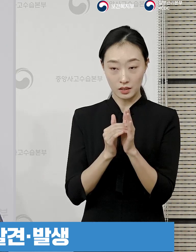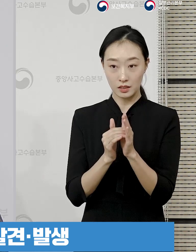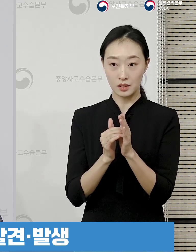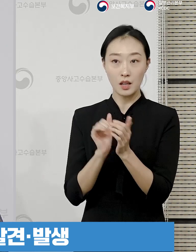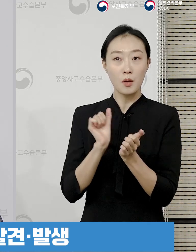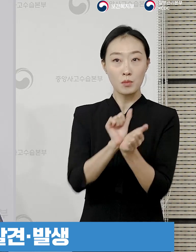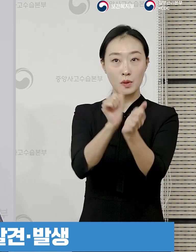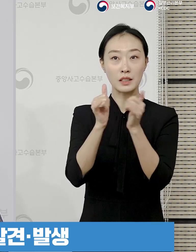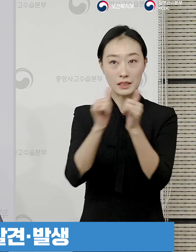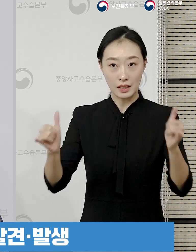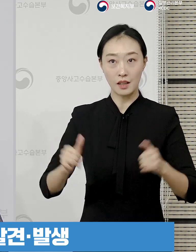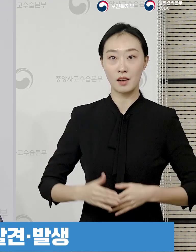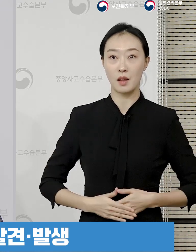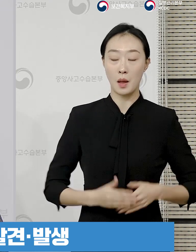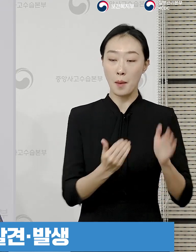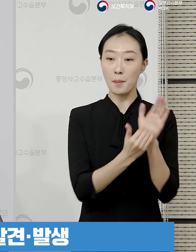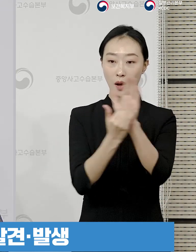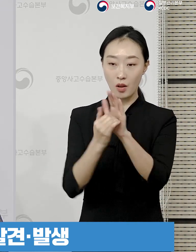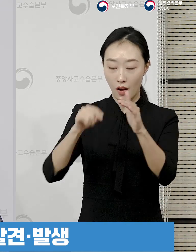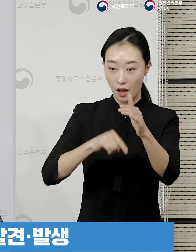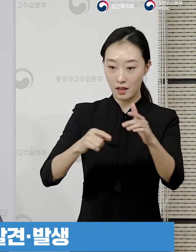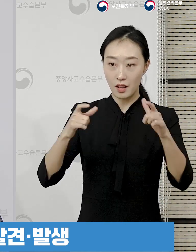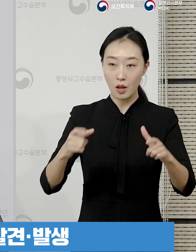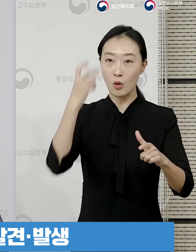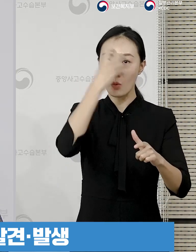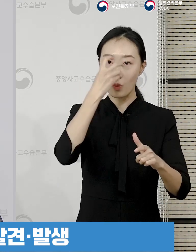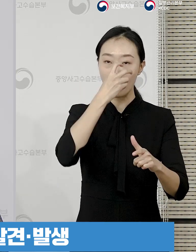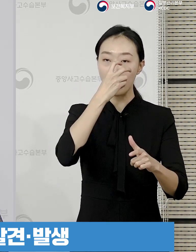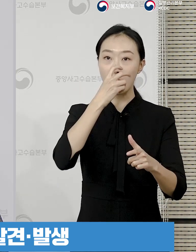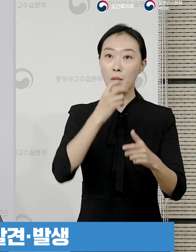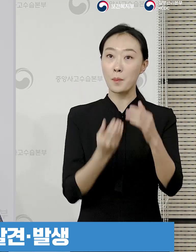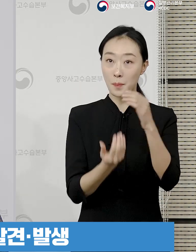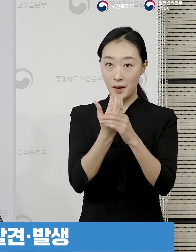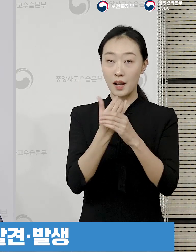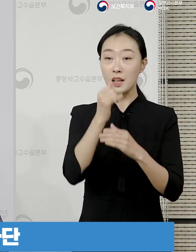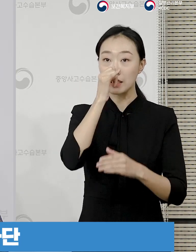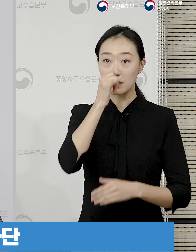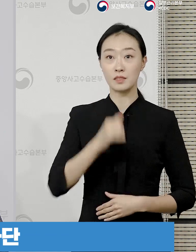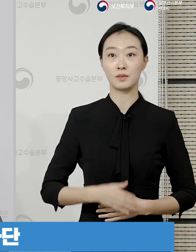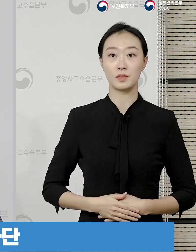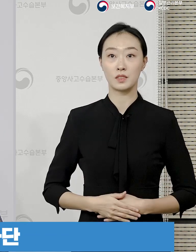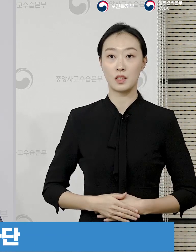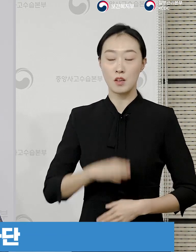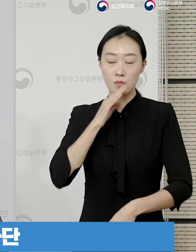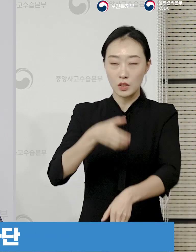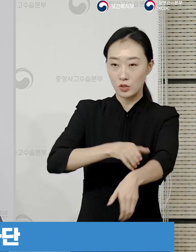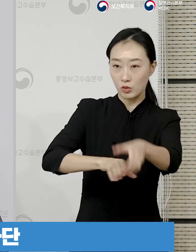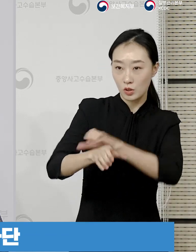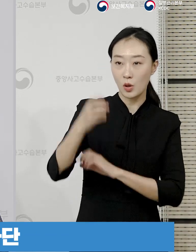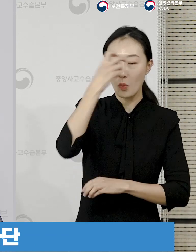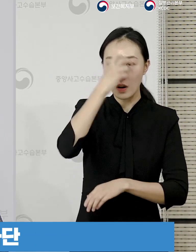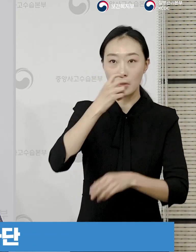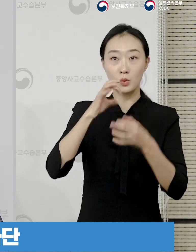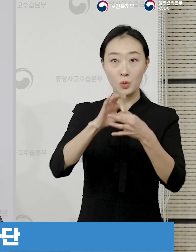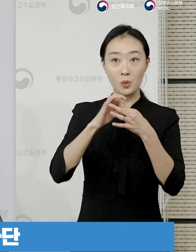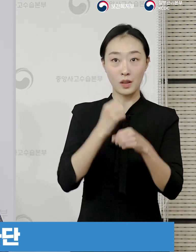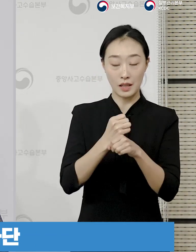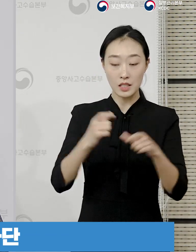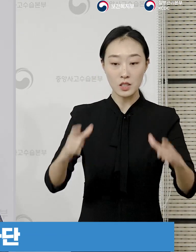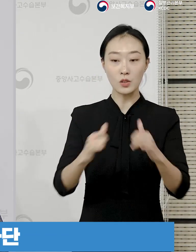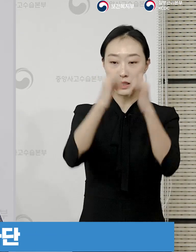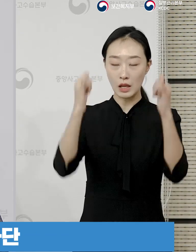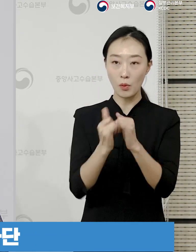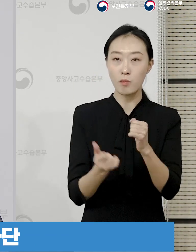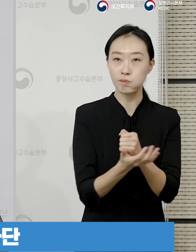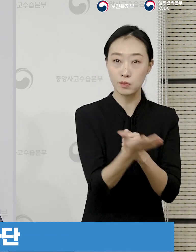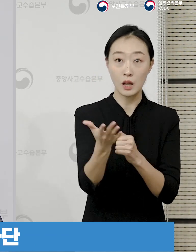현재까지 확진자 대부분은 방역망 체계 내에서 발견되거나 발생되어 적극적인 관리를 통해